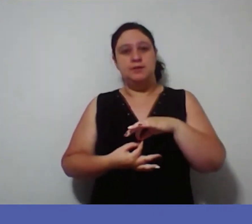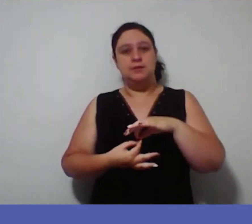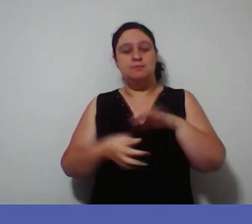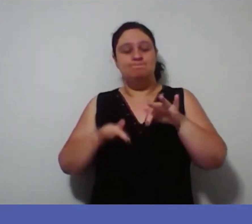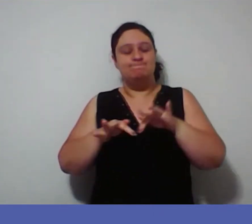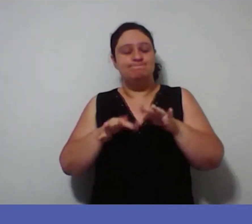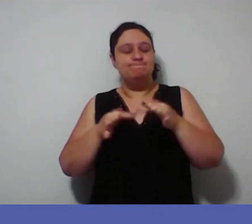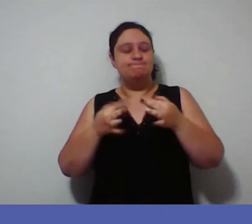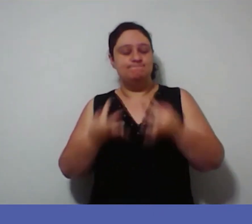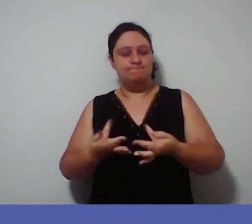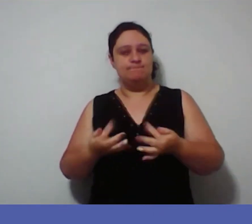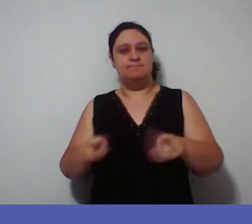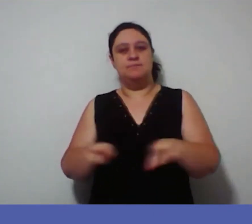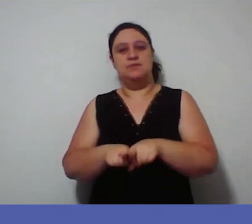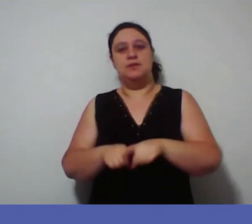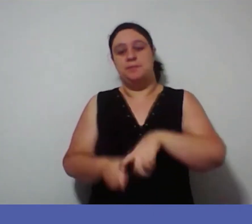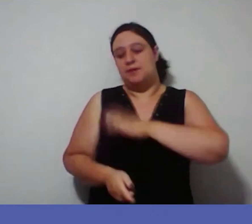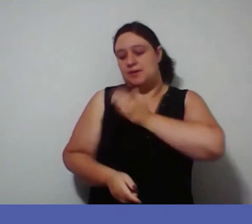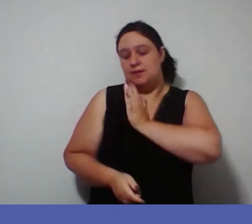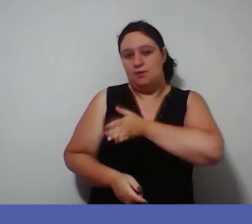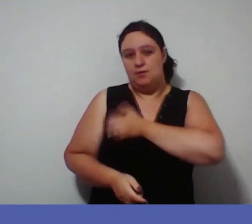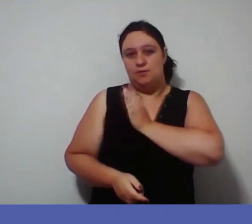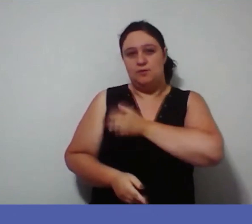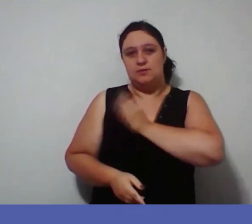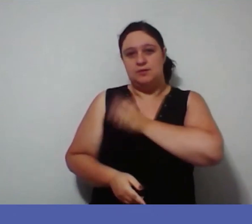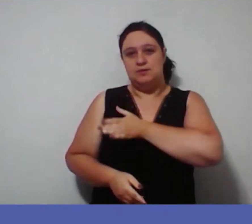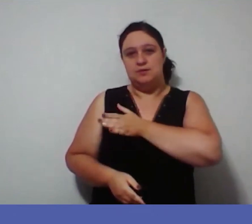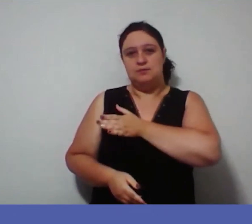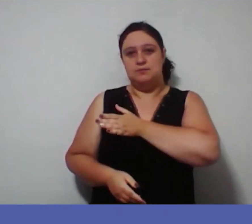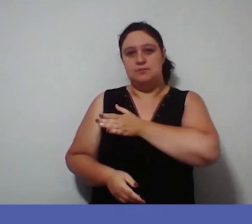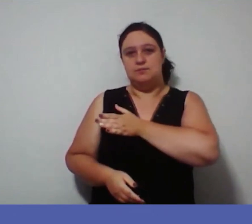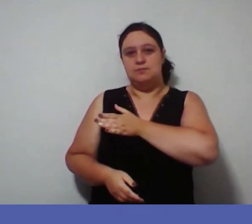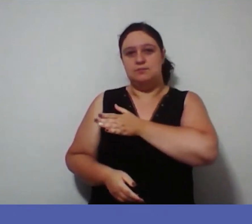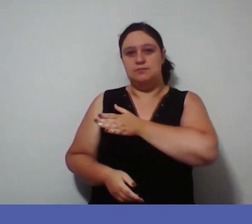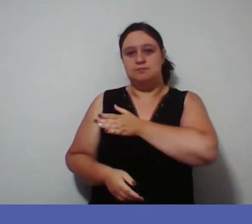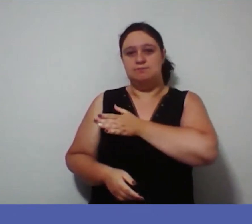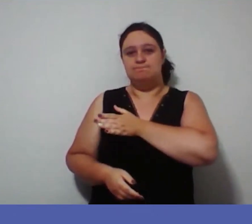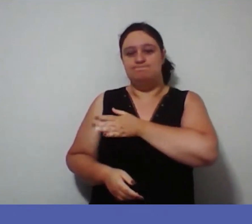um coração quebrantado e arrependido.